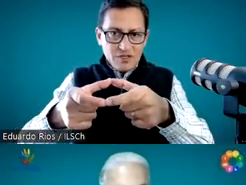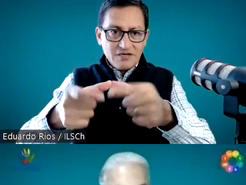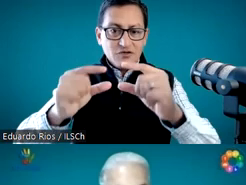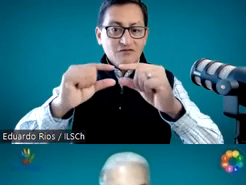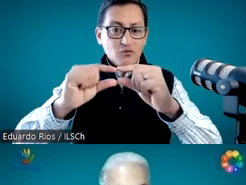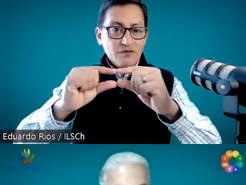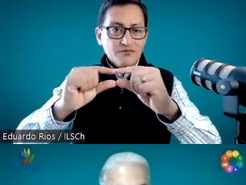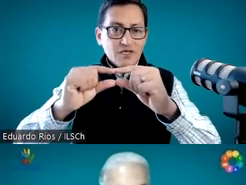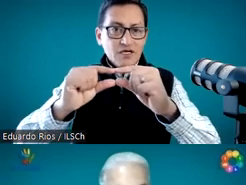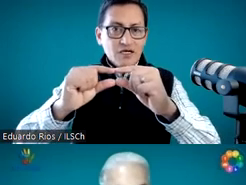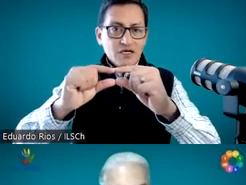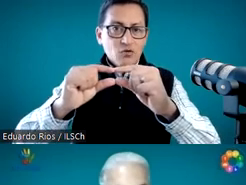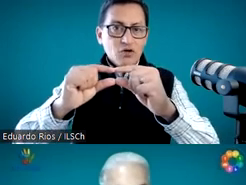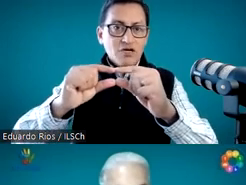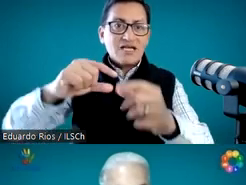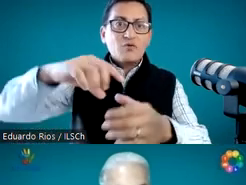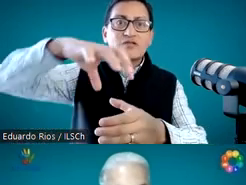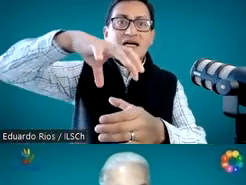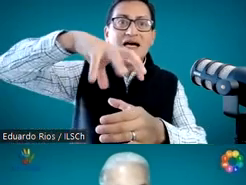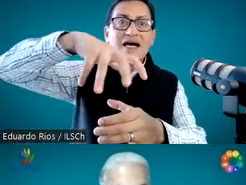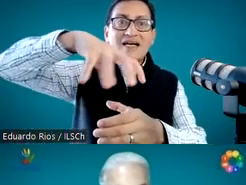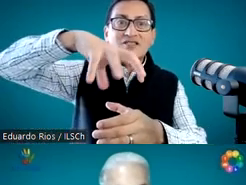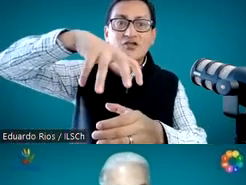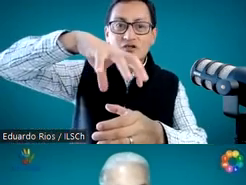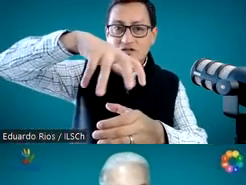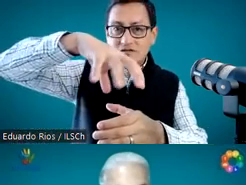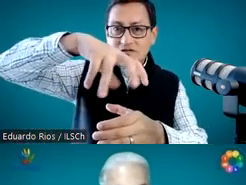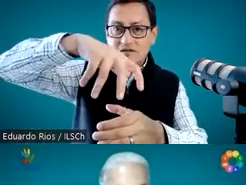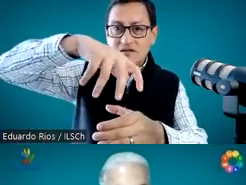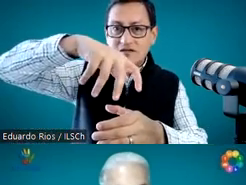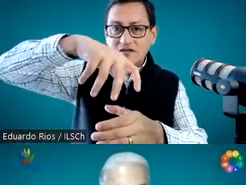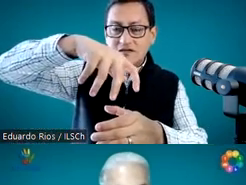que le estamos describiendo la forma, luego le damos acción.